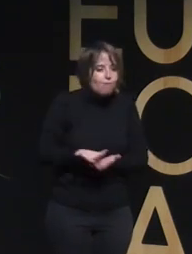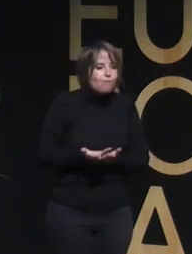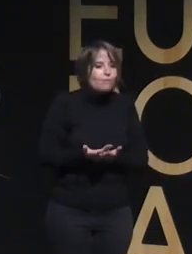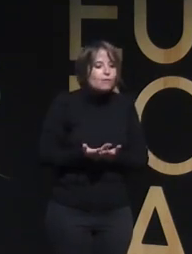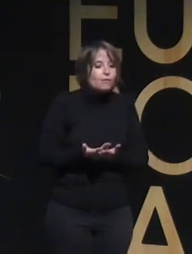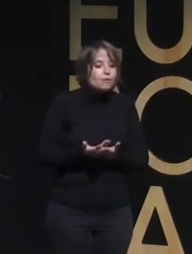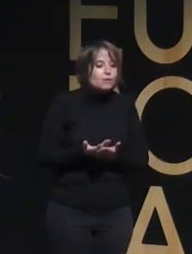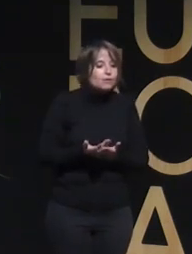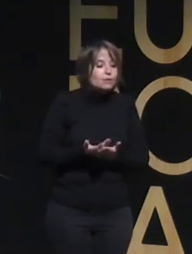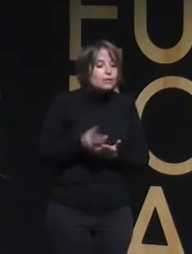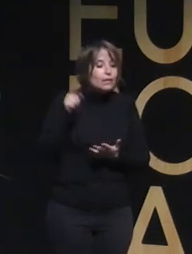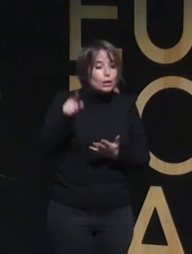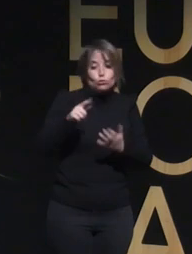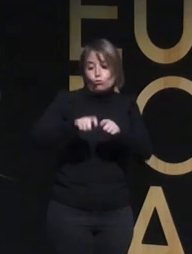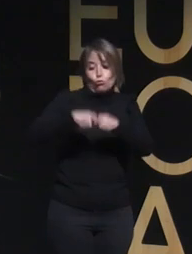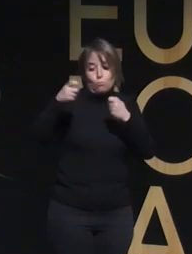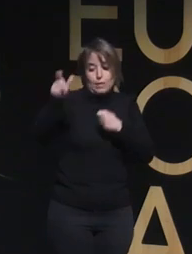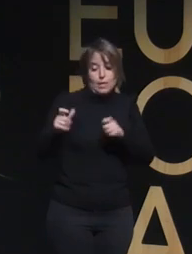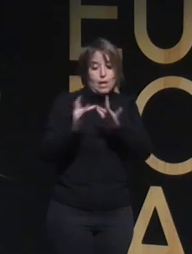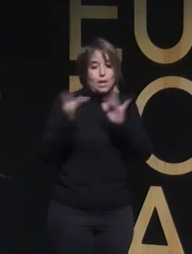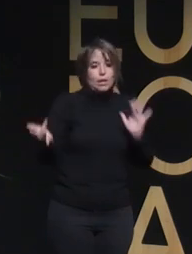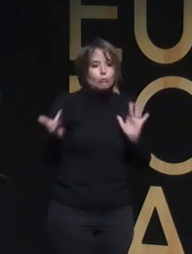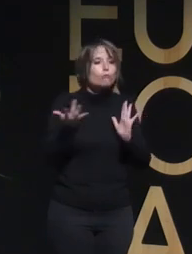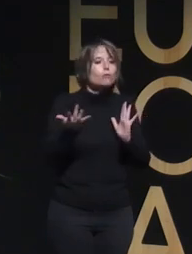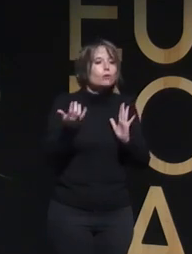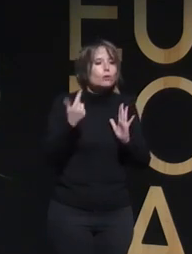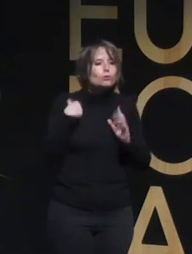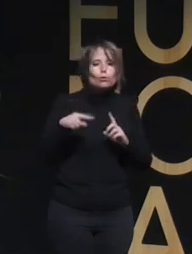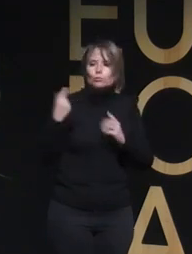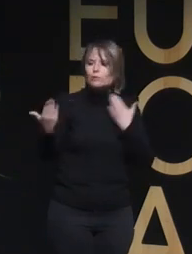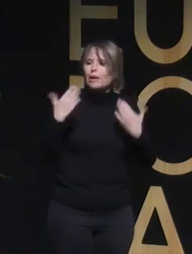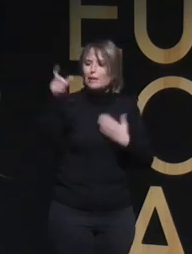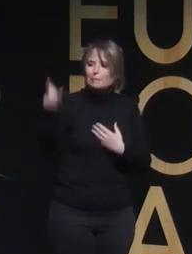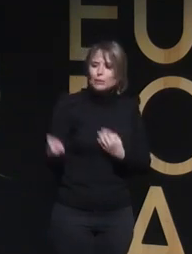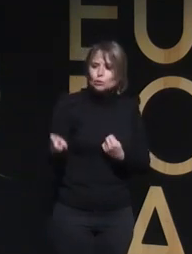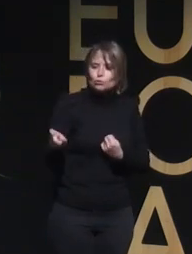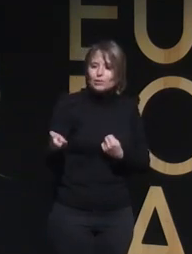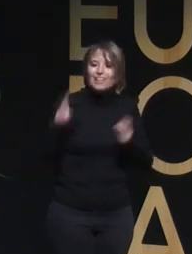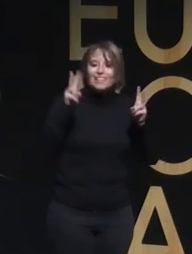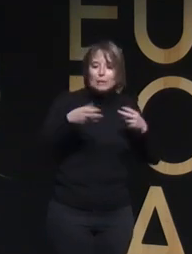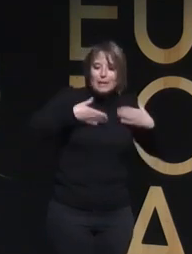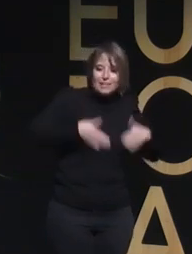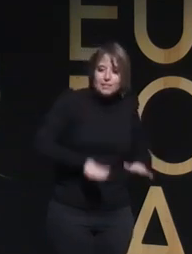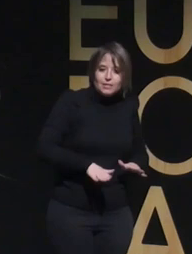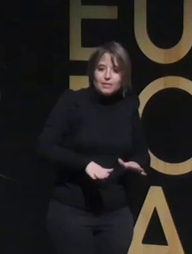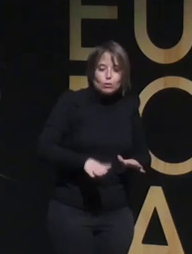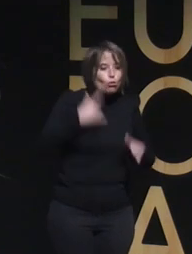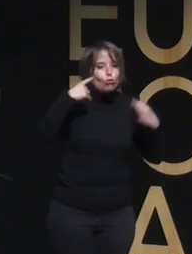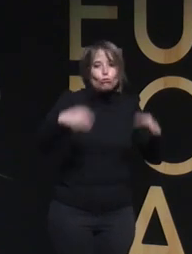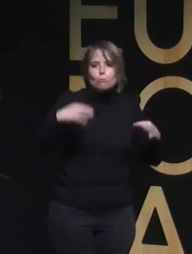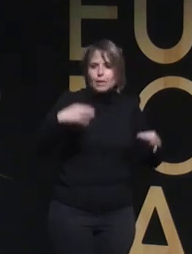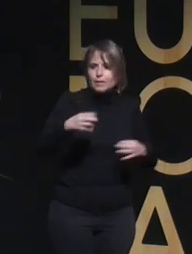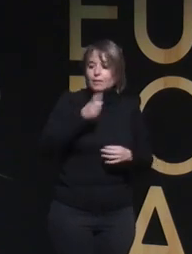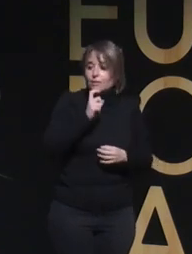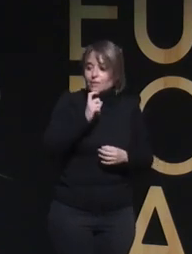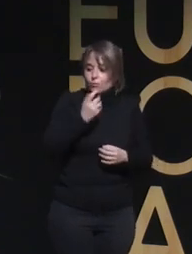Y eso me lleva a romper con esa persona, ¿cómo voy a ser capaz luego de hablar con esa persona sobre un hijo con toda la normalidad del mundo? Cuando